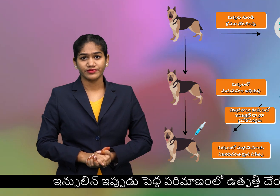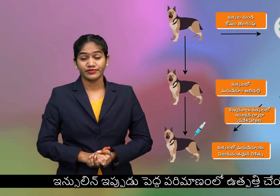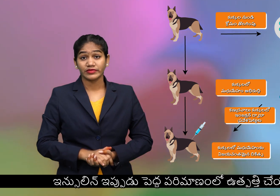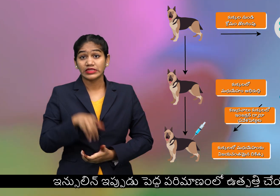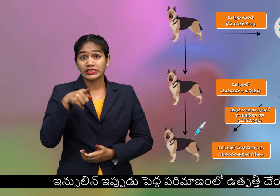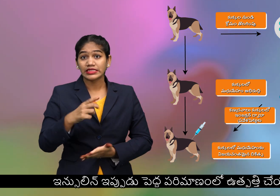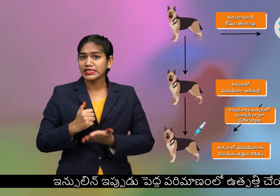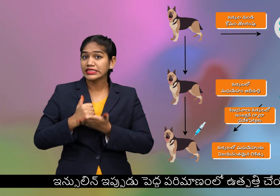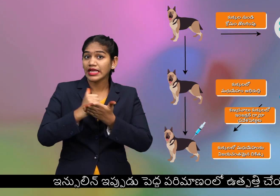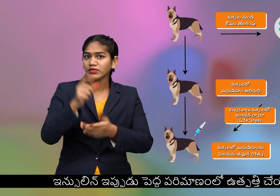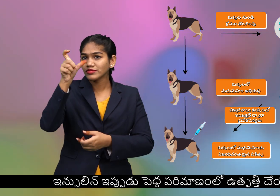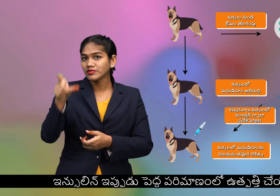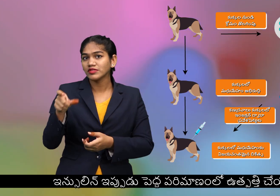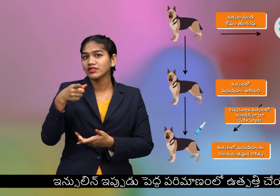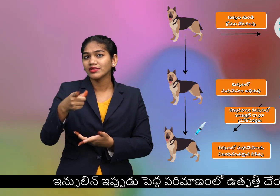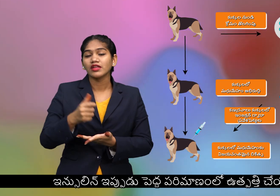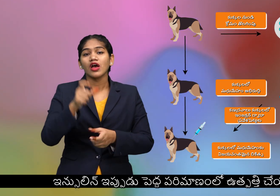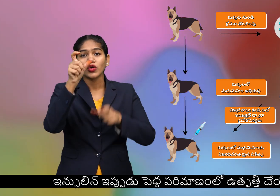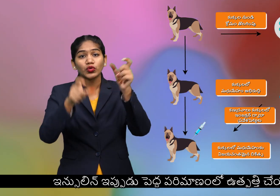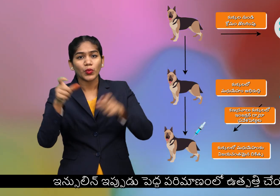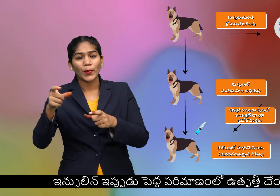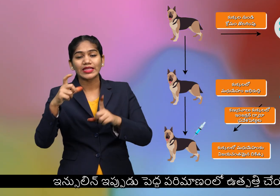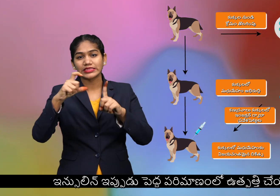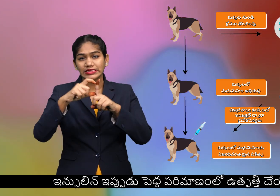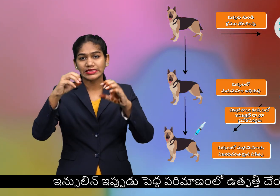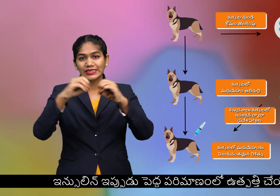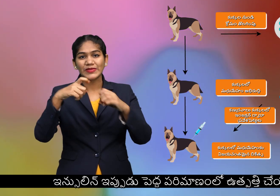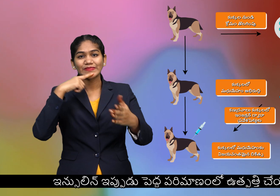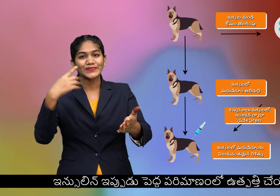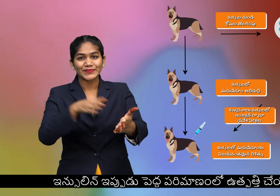ఇన్సులిన్ ఇప్పుడు పెద్ద పరిమాణంలో ఉత్పత్తి చేయబడుతోంది.